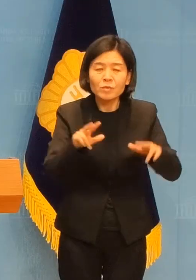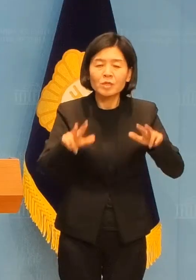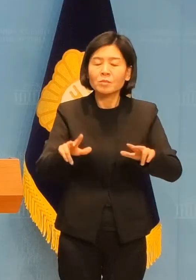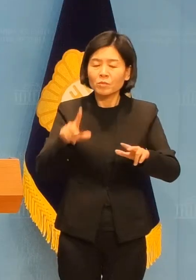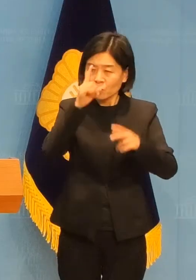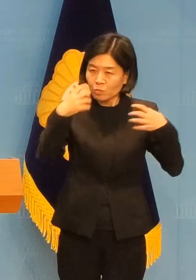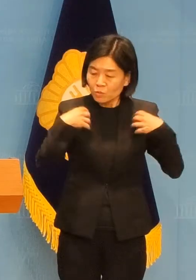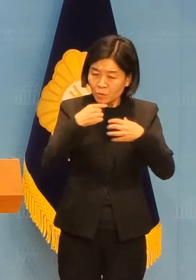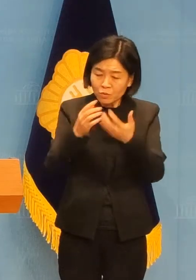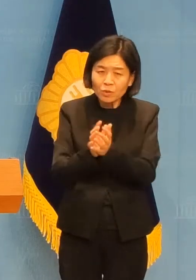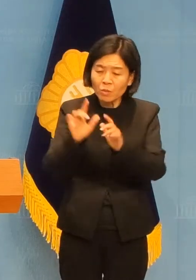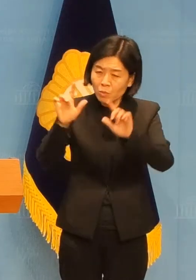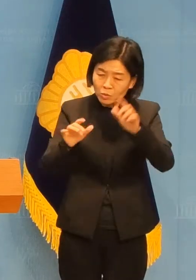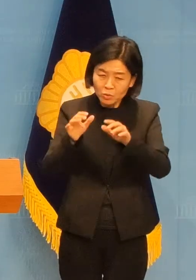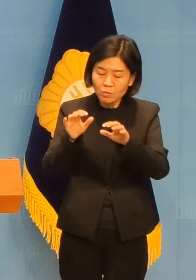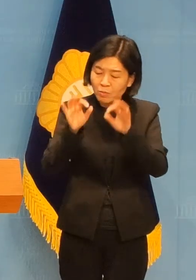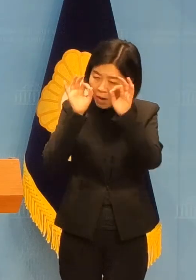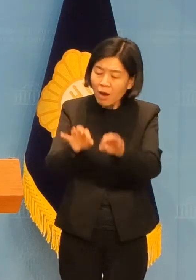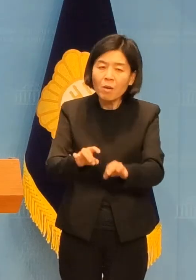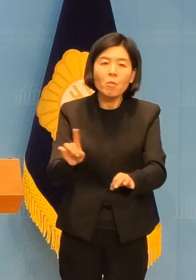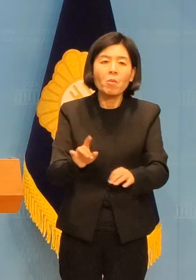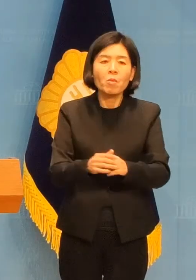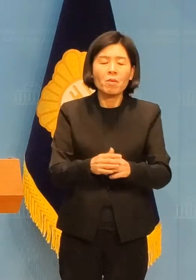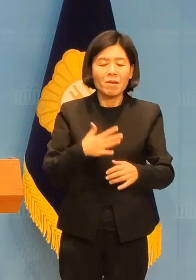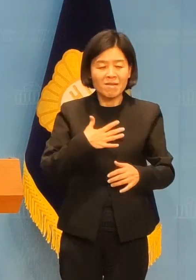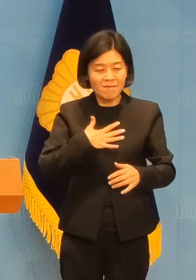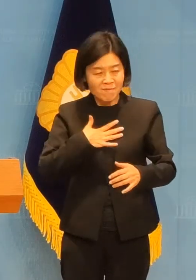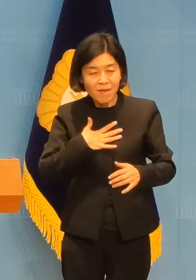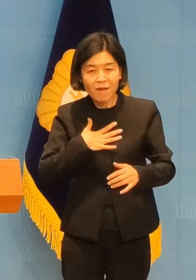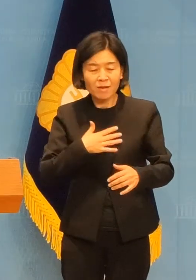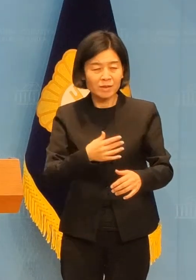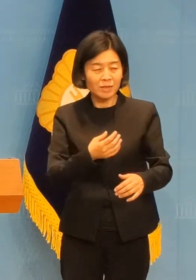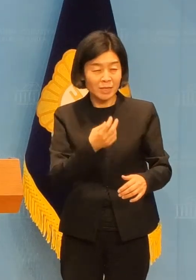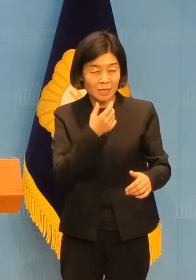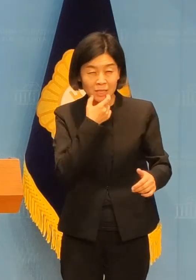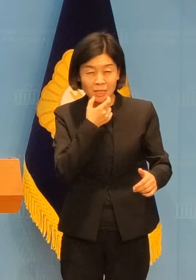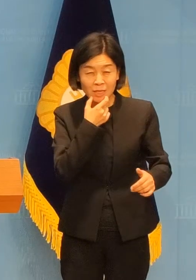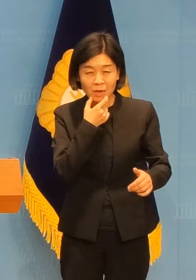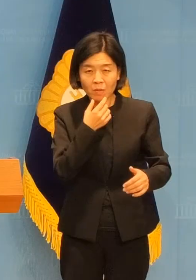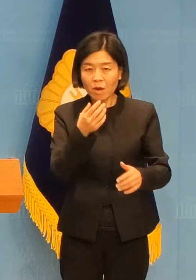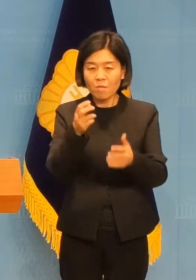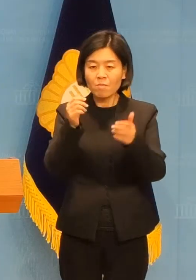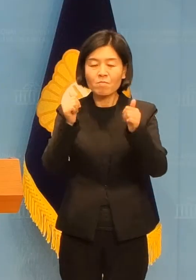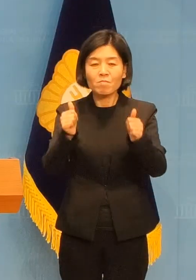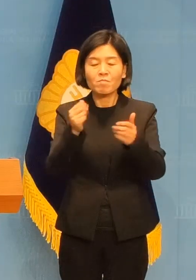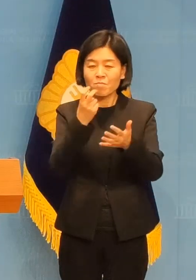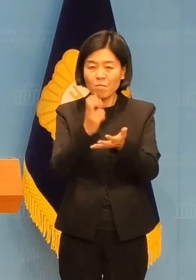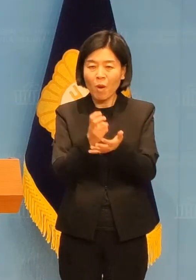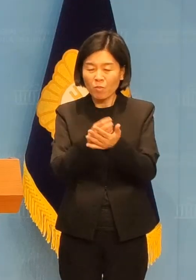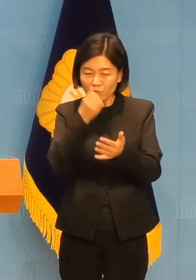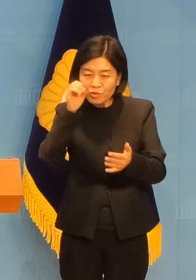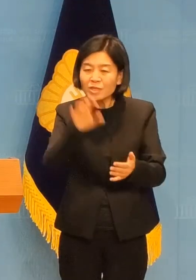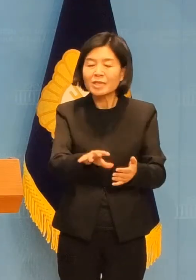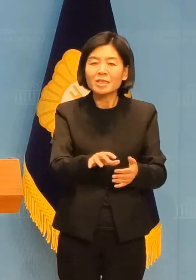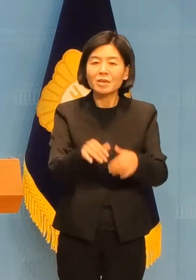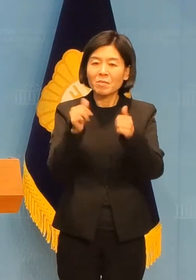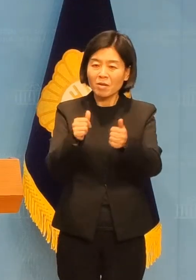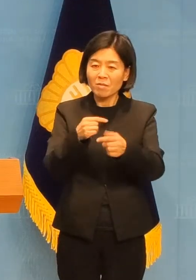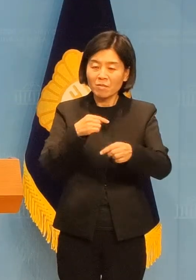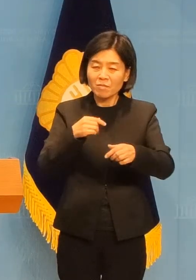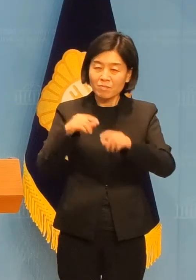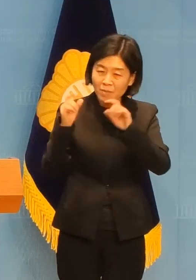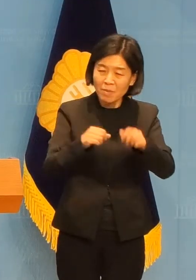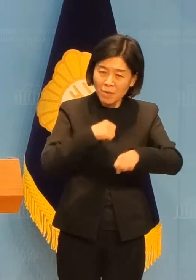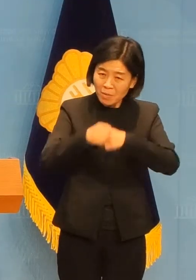건 뭡니까? 감정적으로 싫으면 법을 무시하고 판결이 마음에 안 들면 법원 자체를 바꾸려